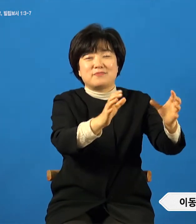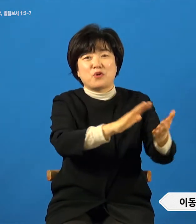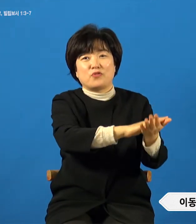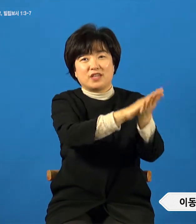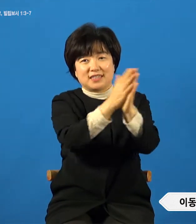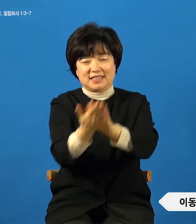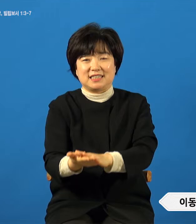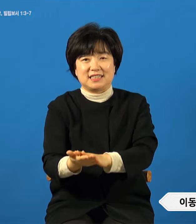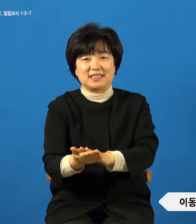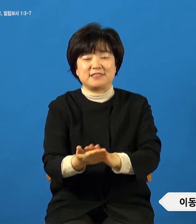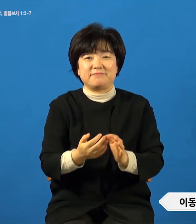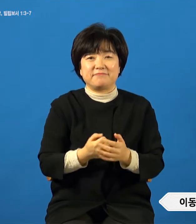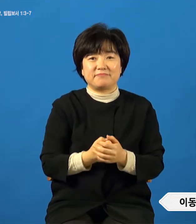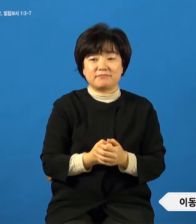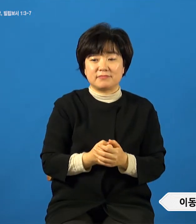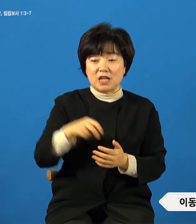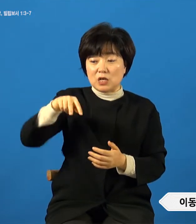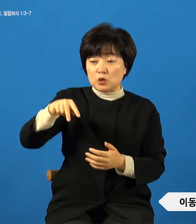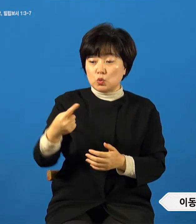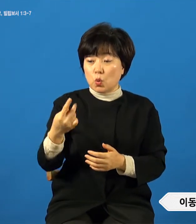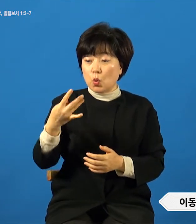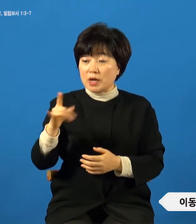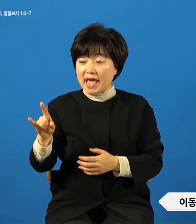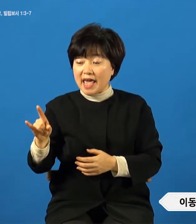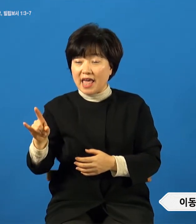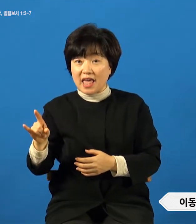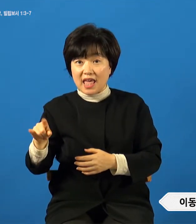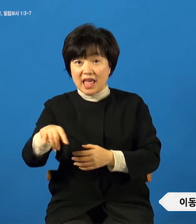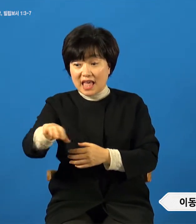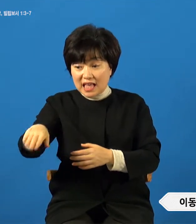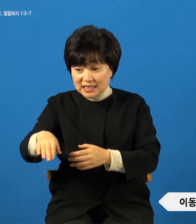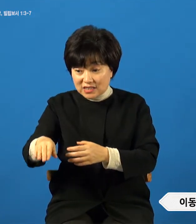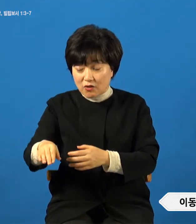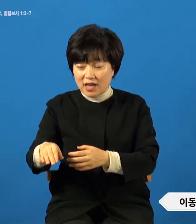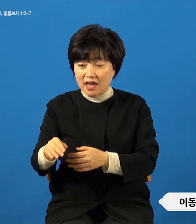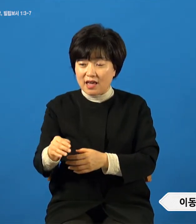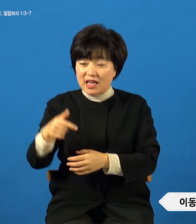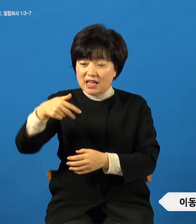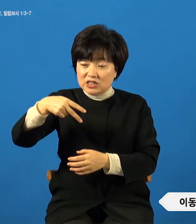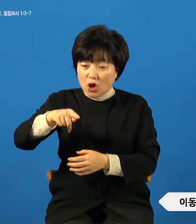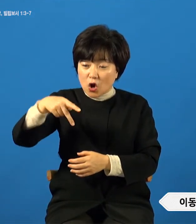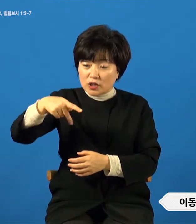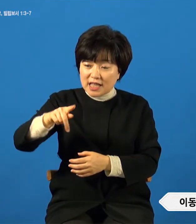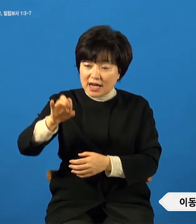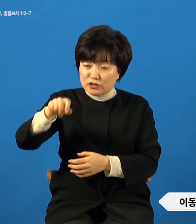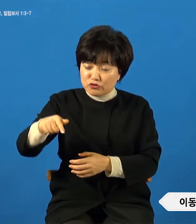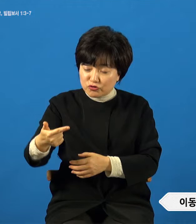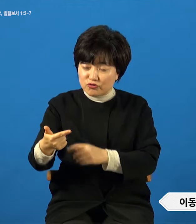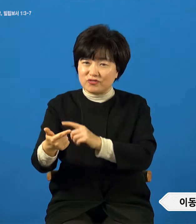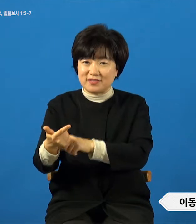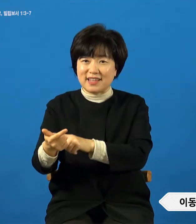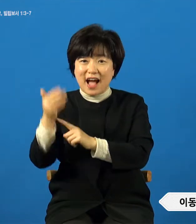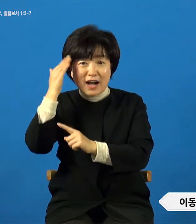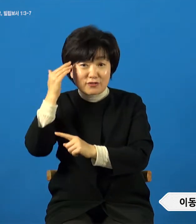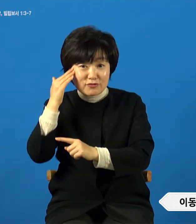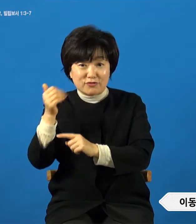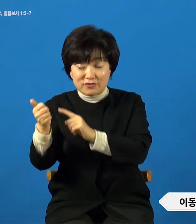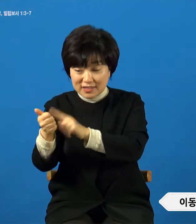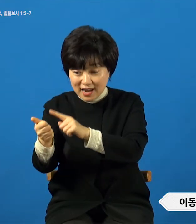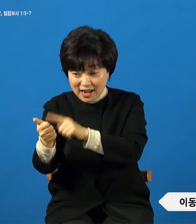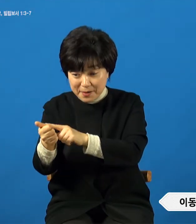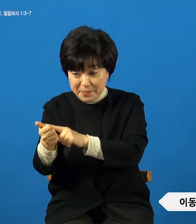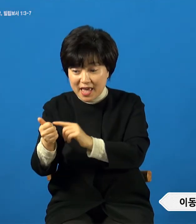마치 이 소래 땅에 있었던 서상윤의 작은 사랑방 초가집에서 이 한국의 복음의 거대한